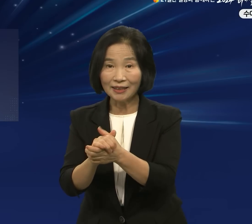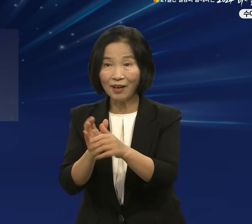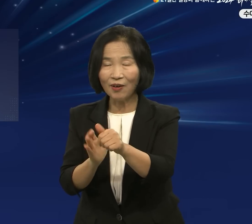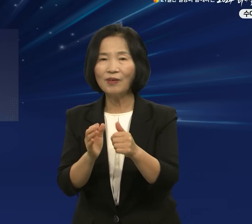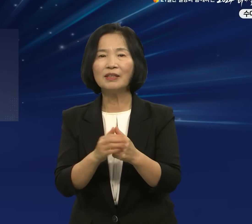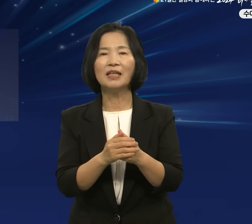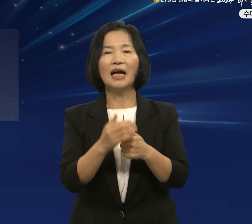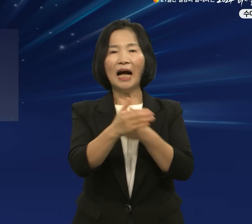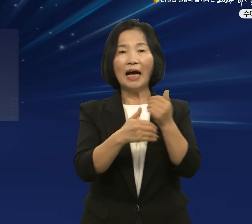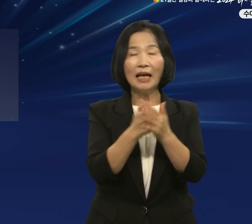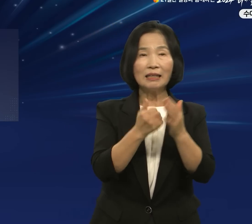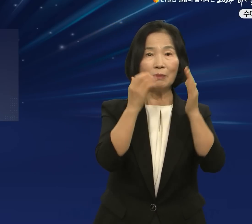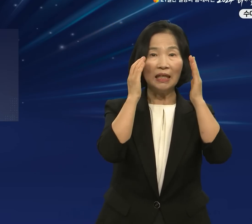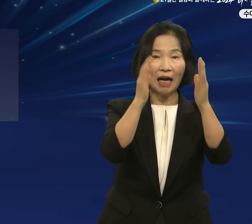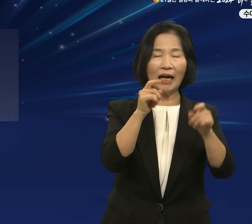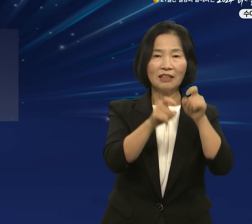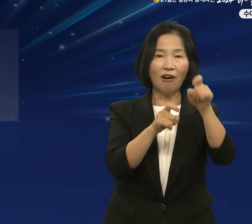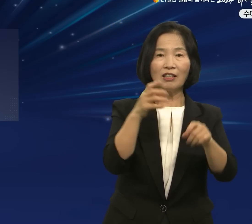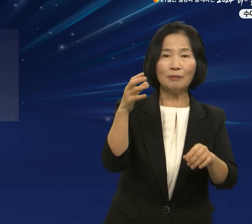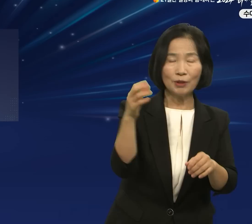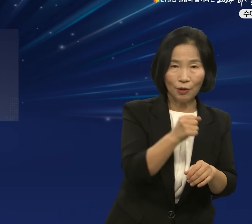하나님을 향하는 걸음으로